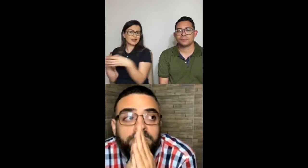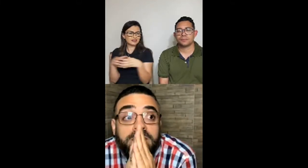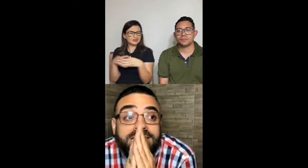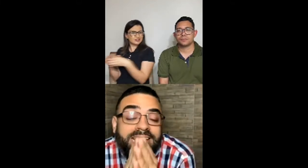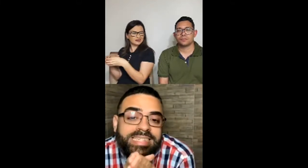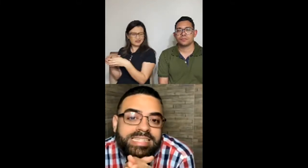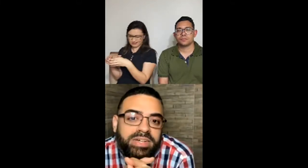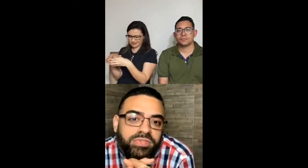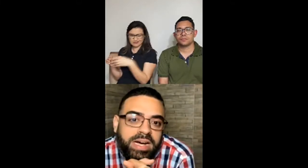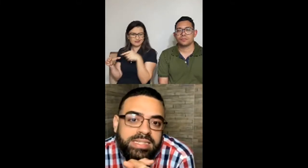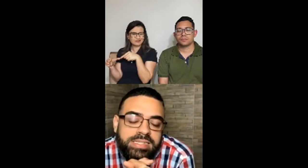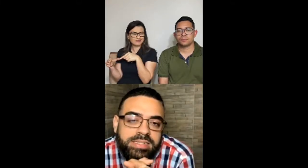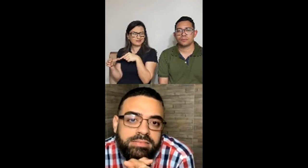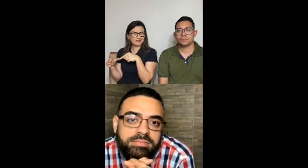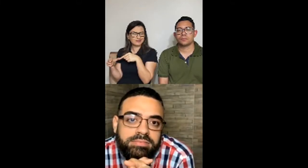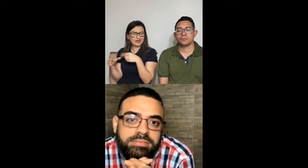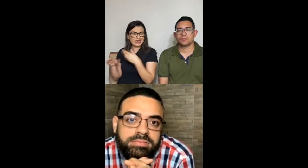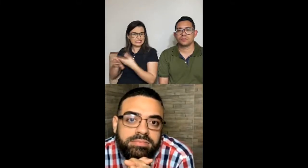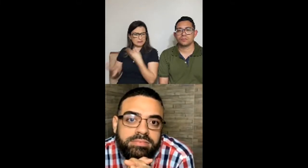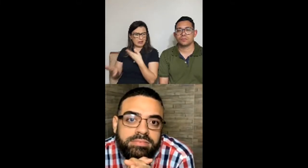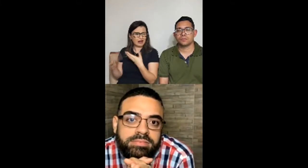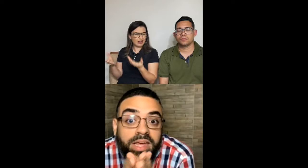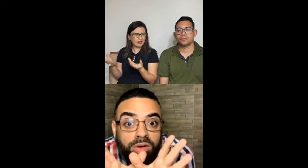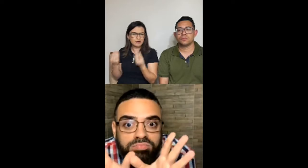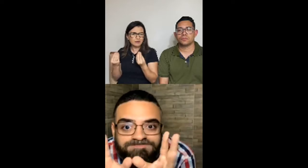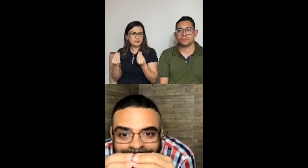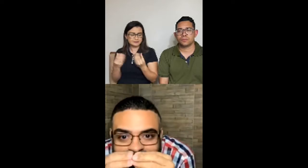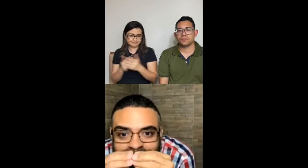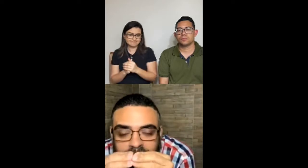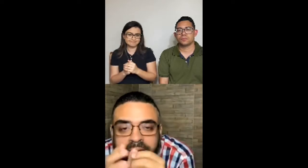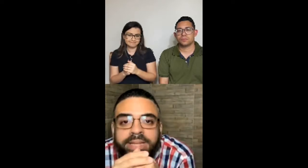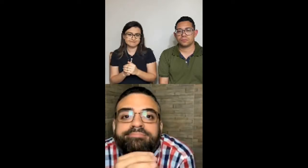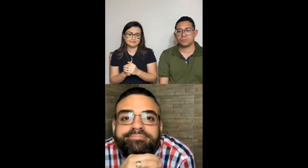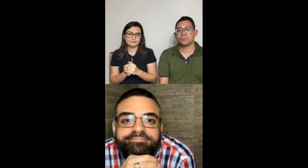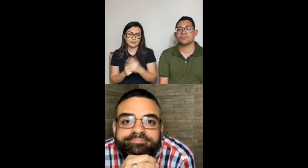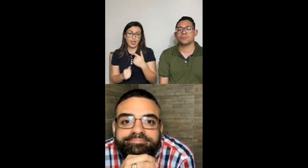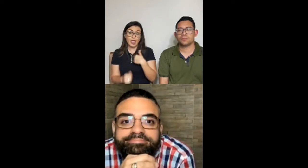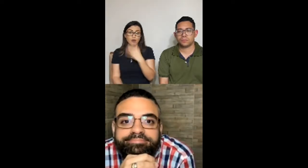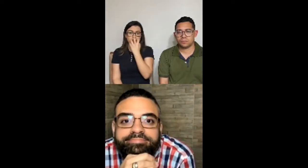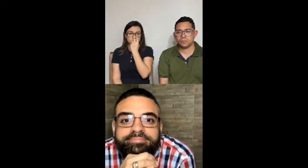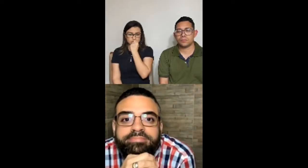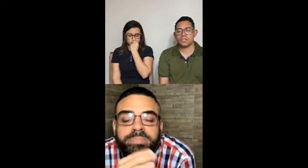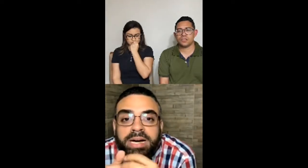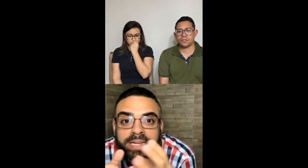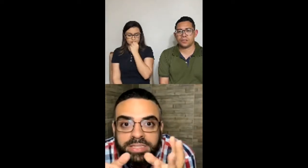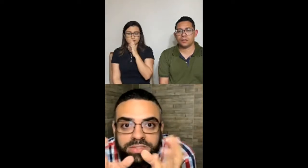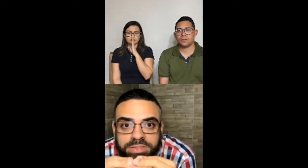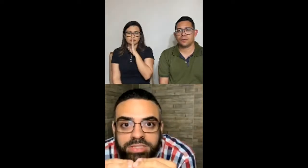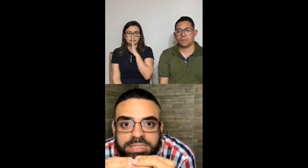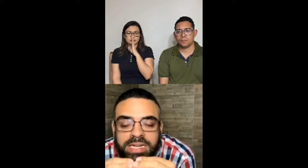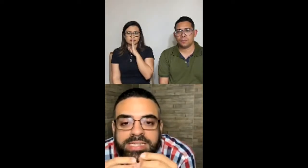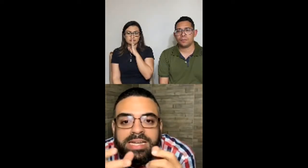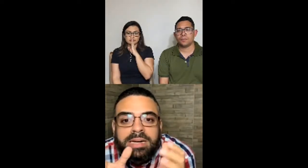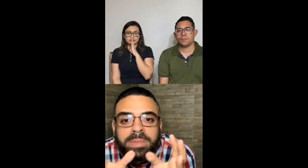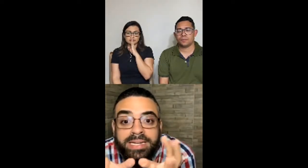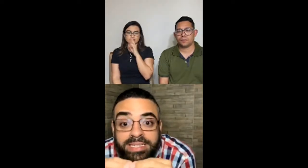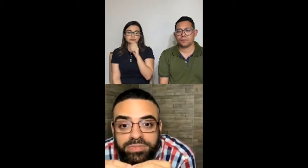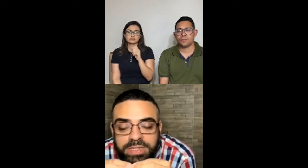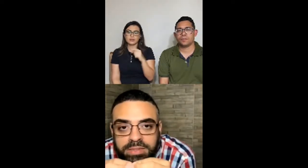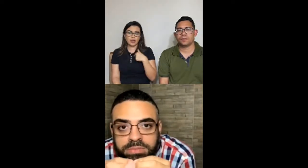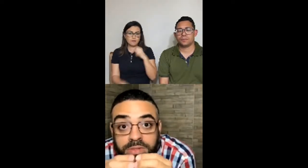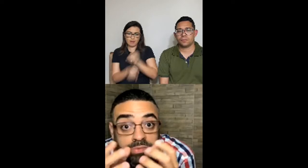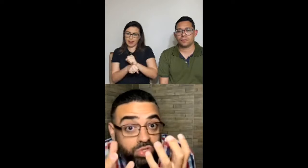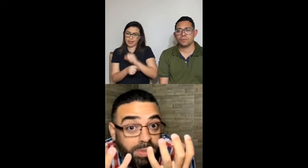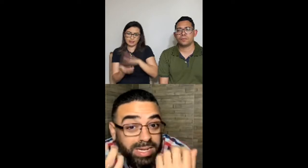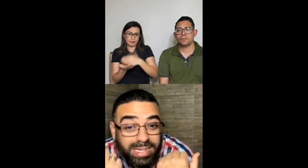parte. Escutei tanta coisa disso. Aí o que aconteceu? Nessa fase, eu